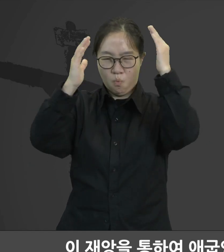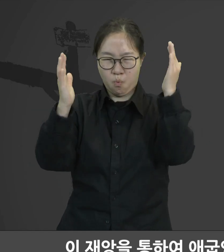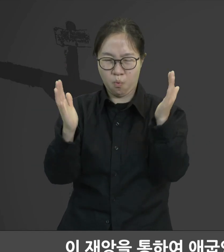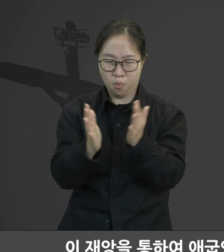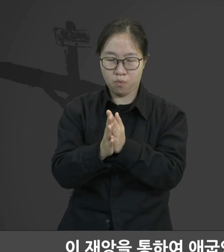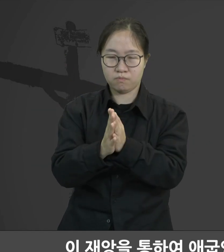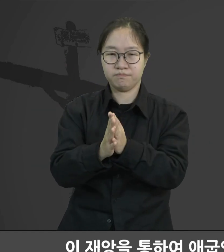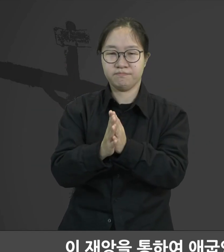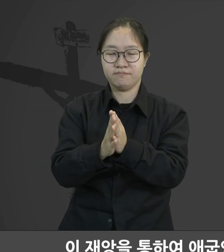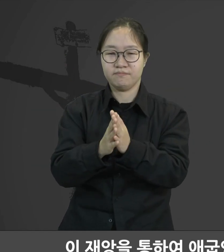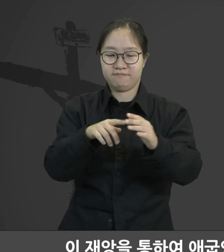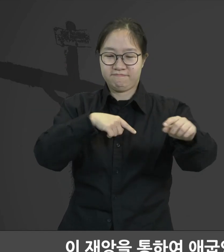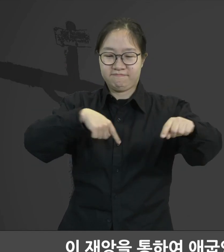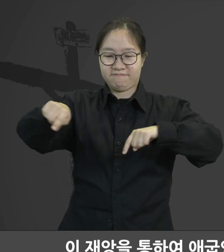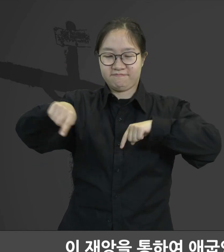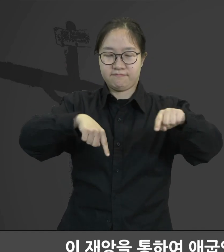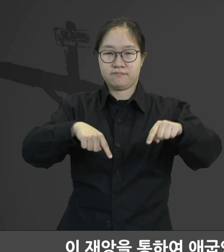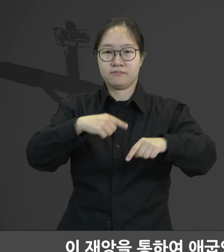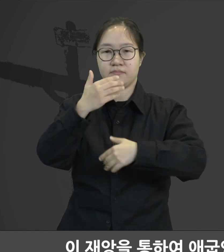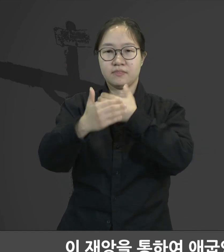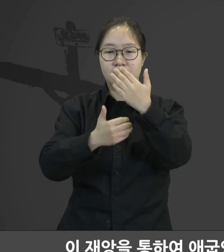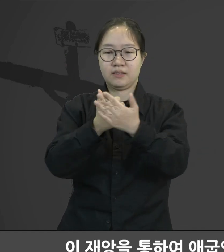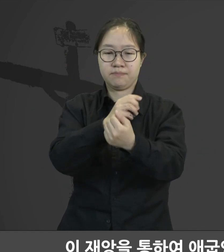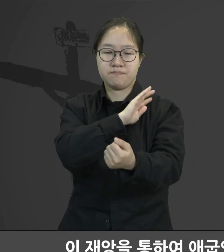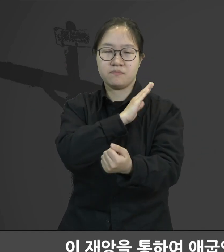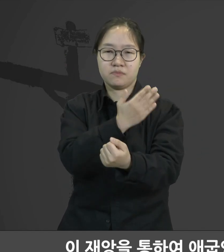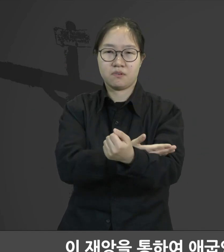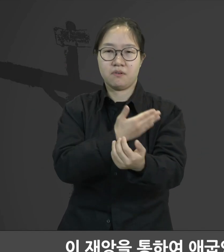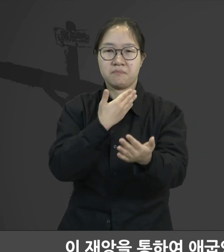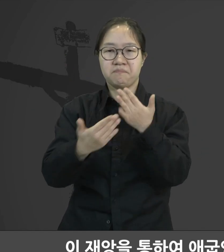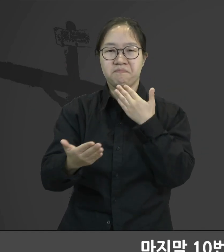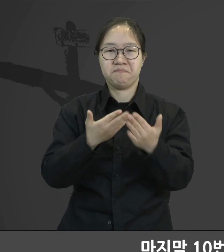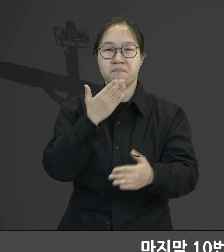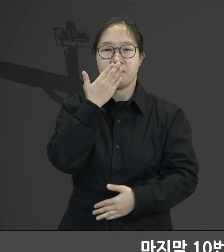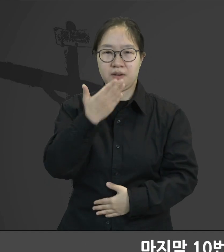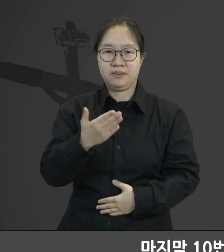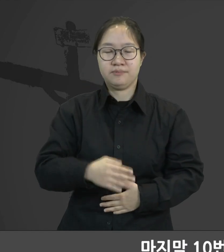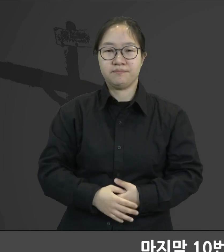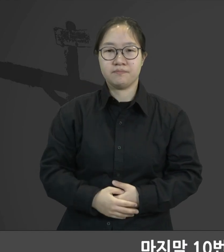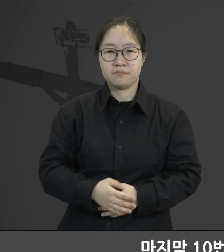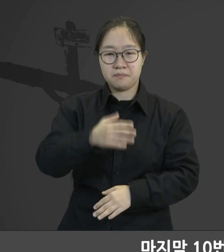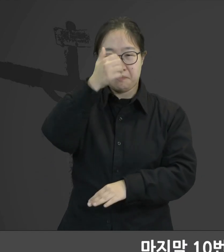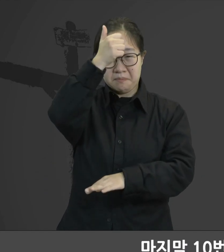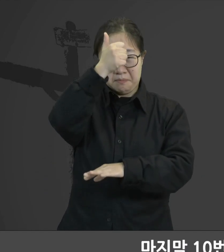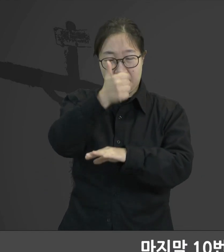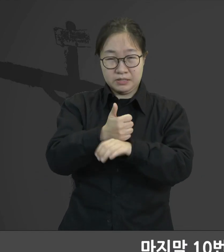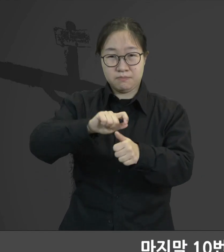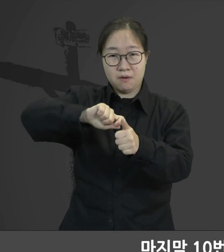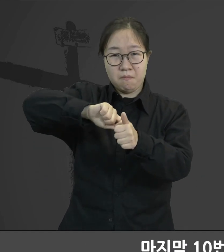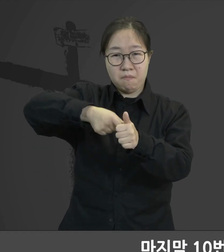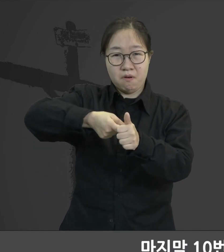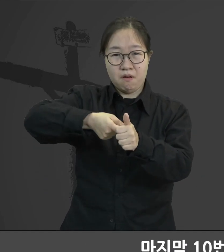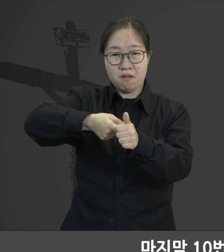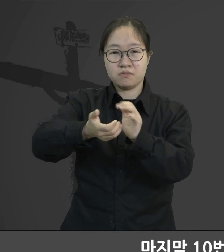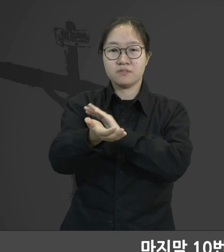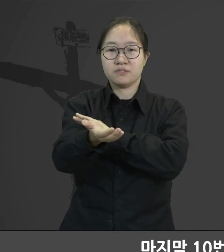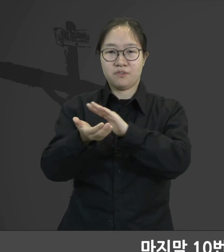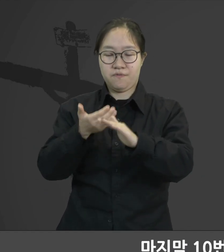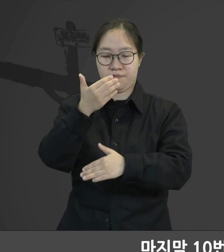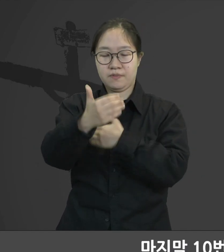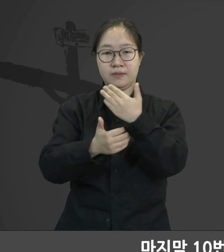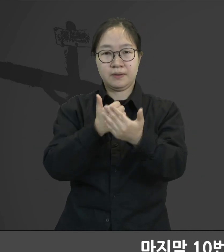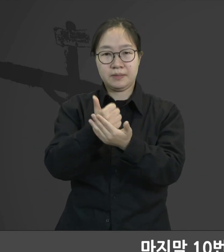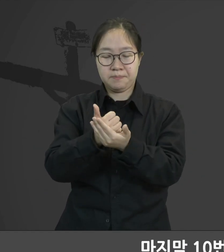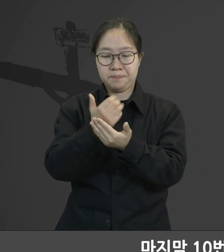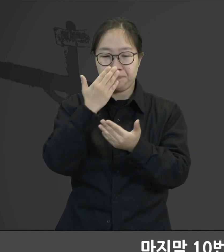온 우주를 통치하시는 하나님의 능력을 경험하게 됩니다. 마지막 10번째 재앙을 앞두고